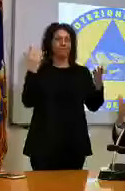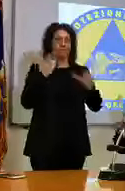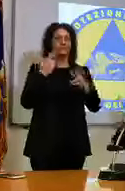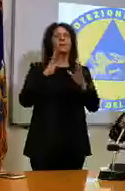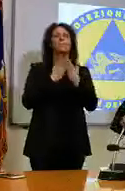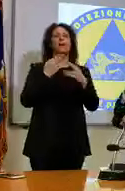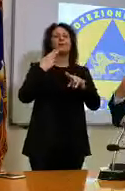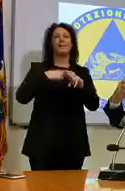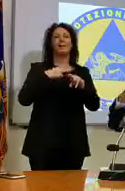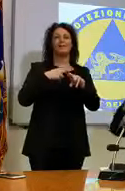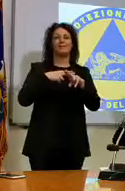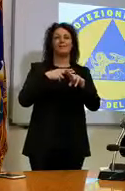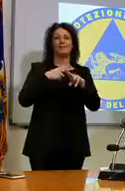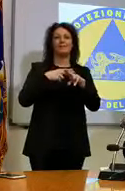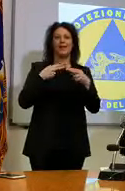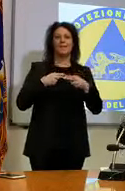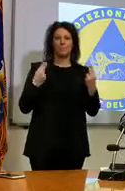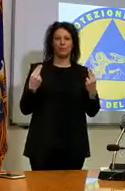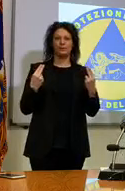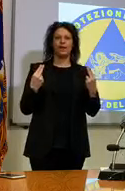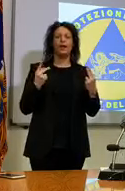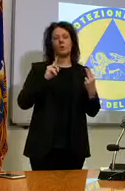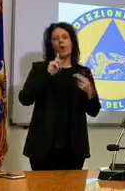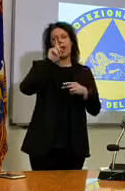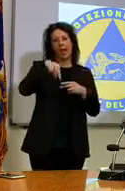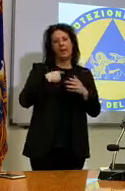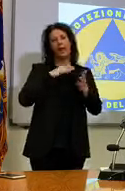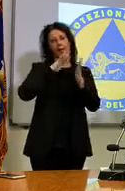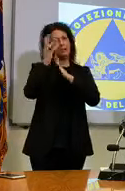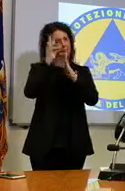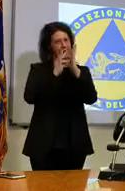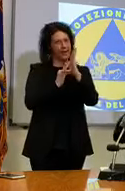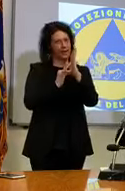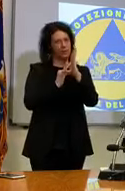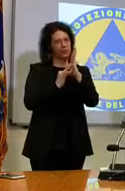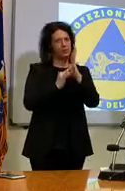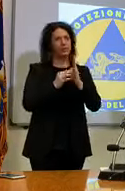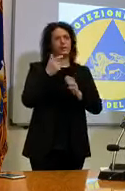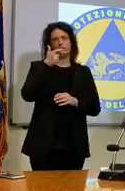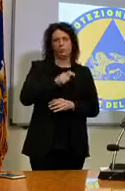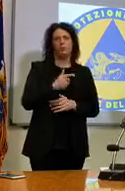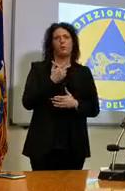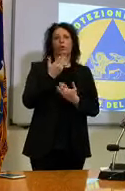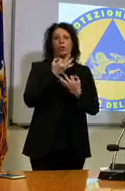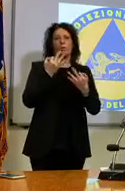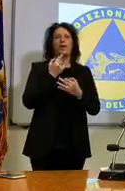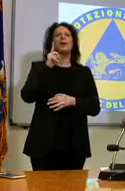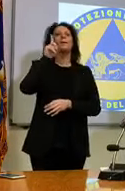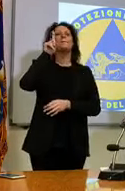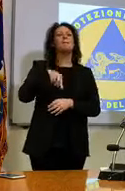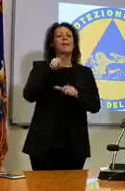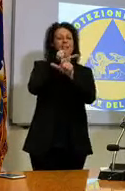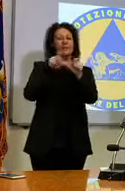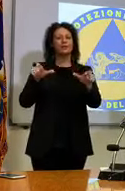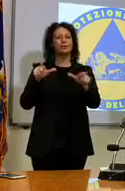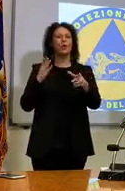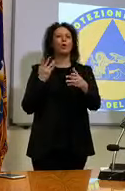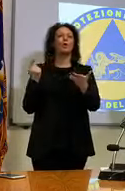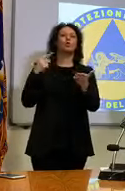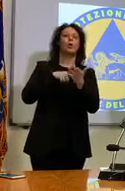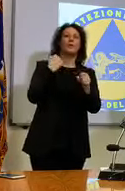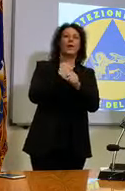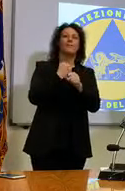di distanziamento, di dispositivi, perché è impensabile rimettere, non so, 1.000 persone in un processo produttivo senza mascherina. Anche se ci